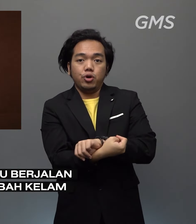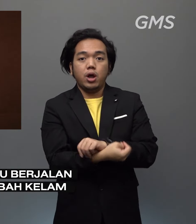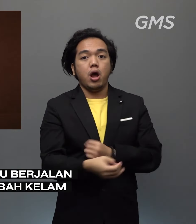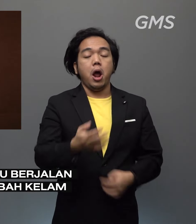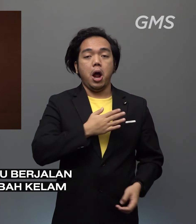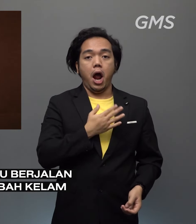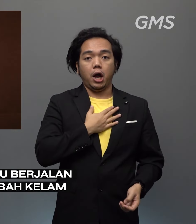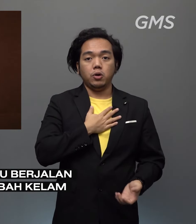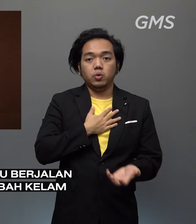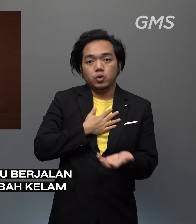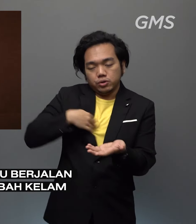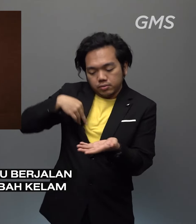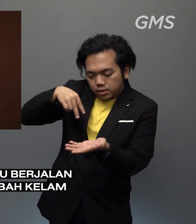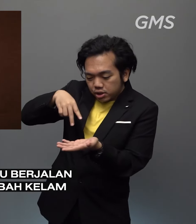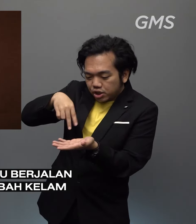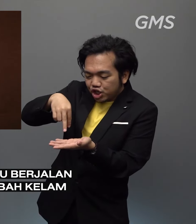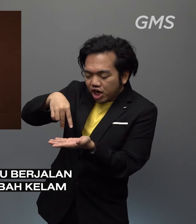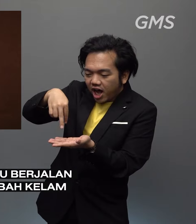Sekalipun ku